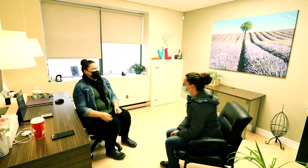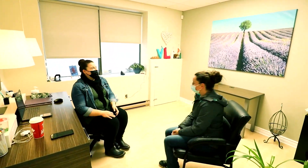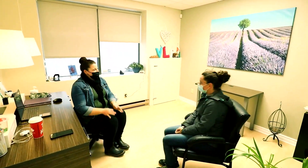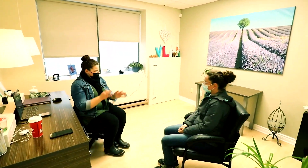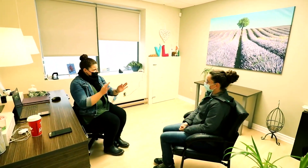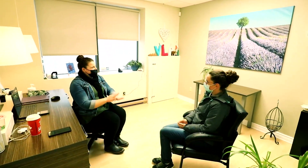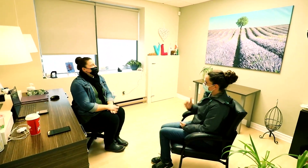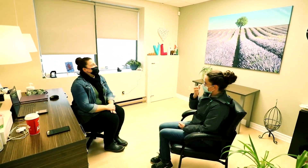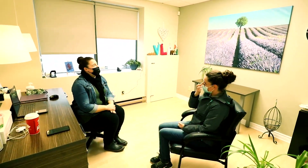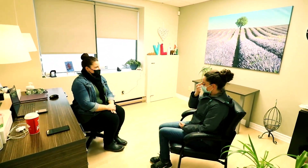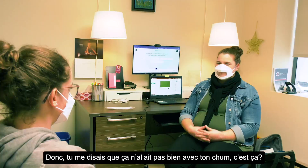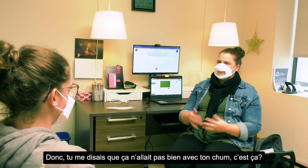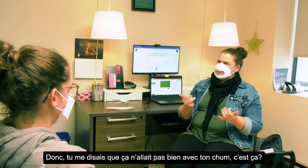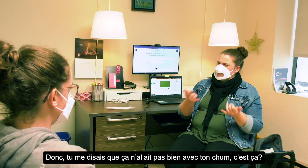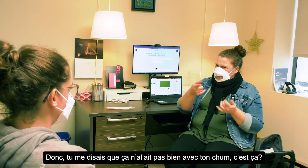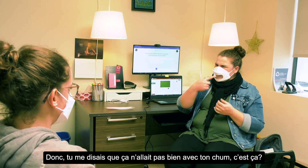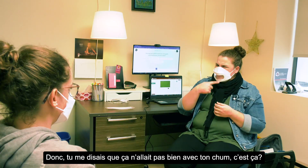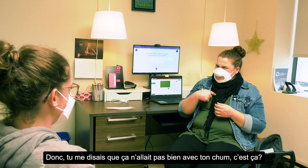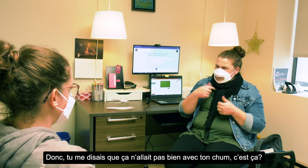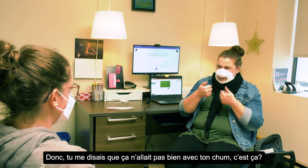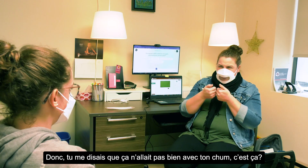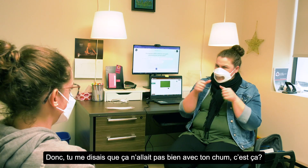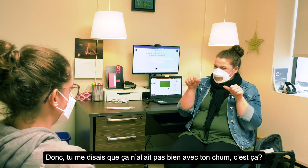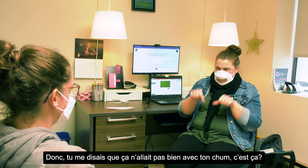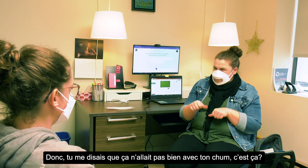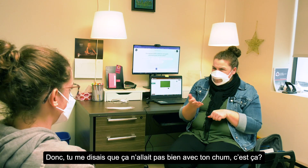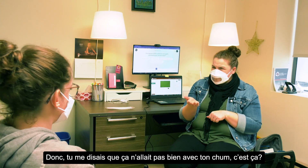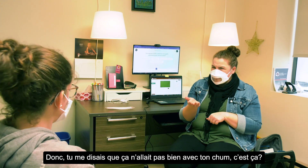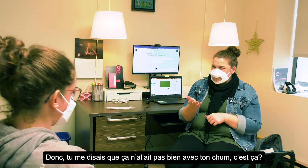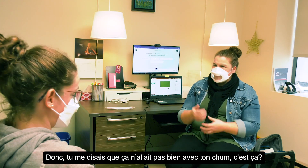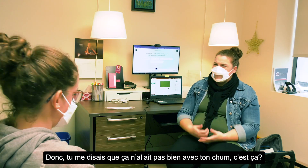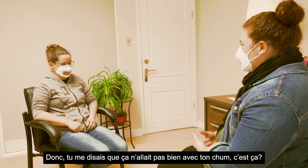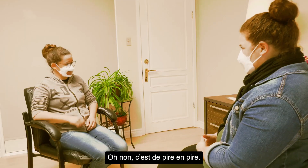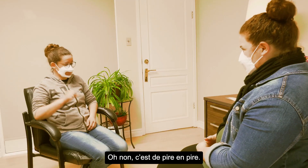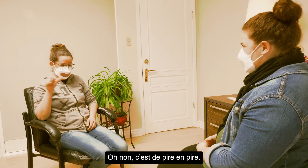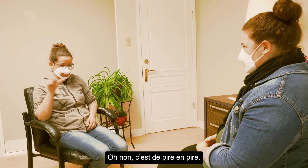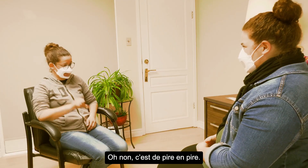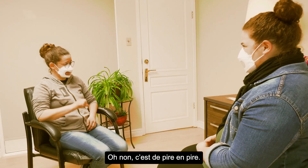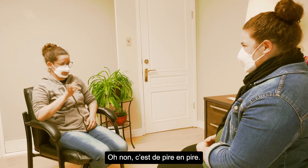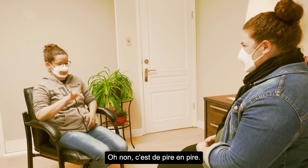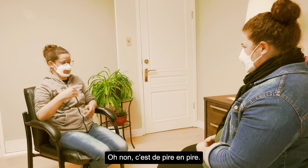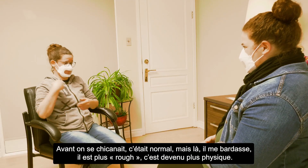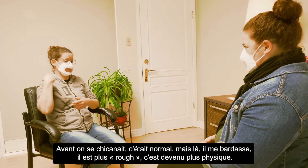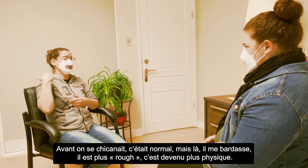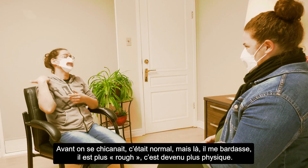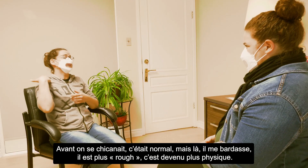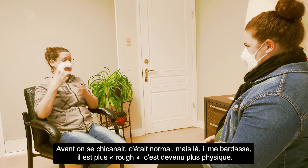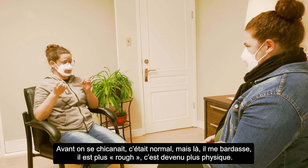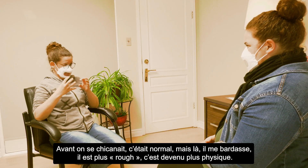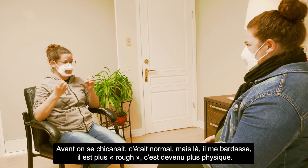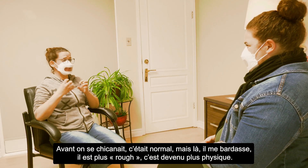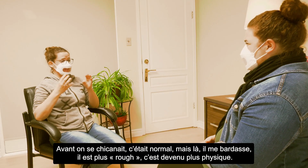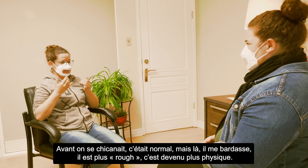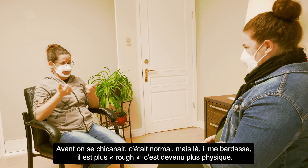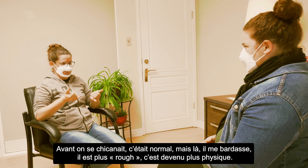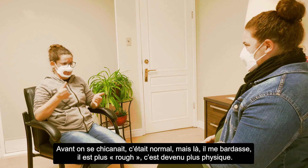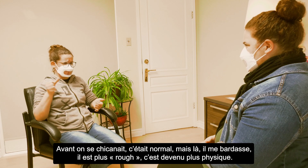Bon. Alors, tu me disais que ça va pas bien avec ton conjoint, c'est ça? Ah non, ça va vraiment pas bien. On se chicane souvent, mais là, c'est de pire en